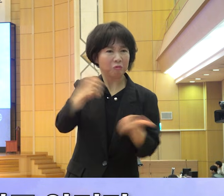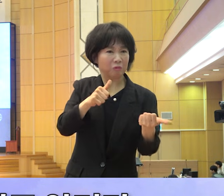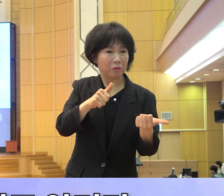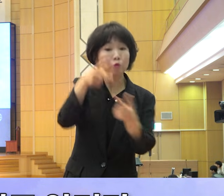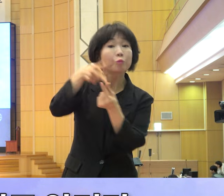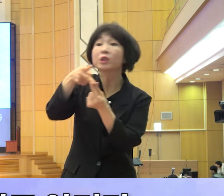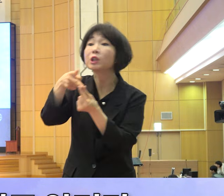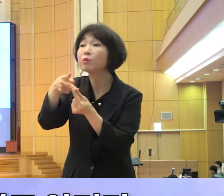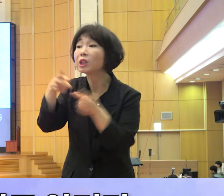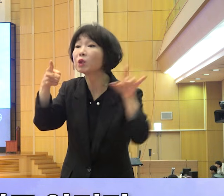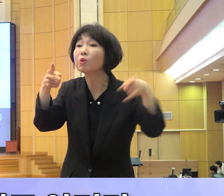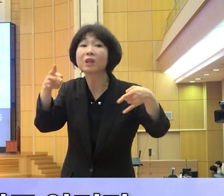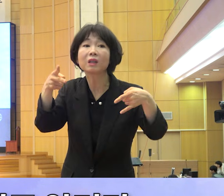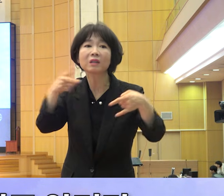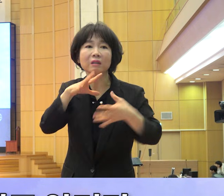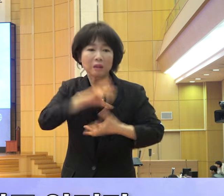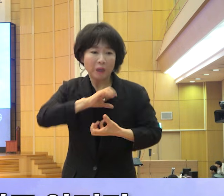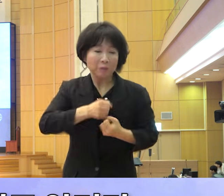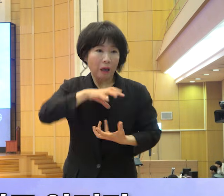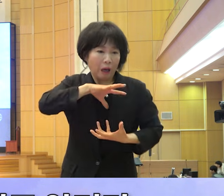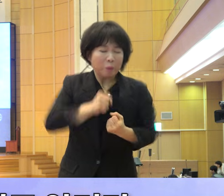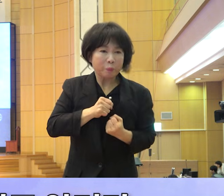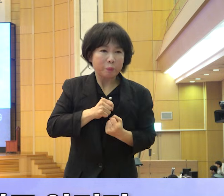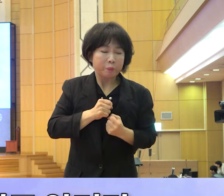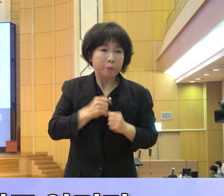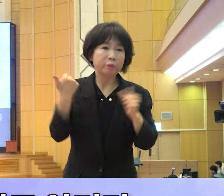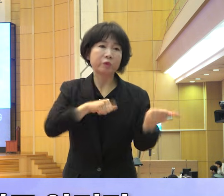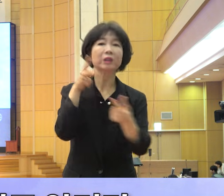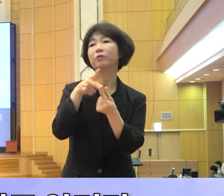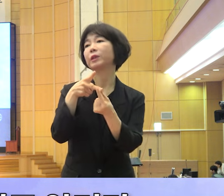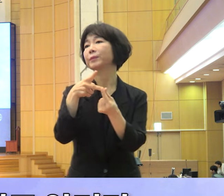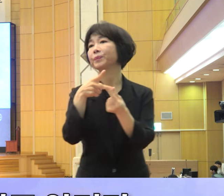심장질환이라고 하는데 우리가 의학적인 용어로